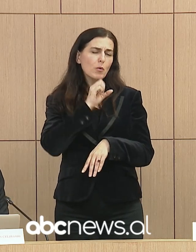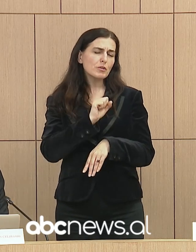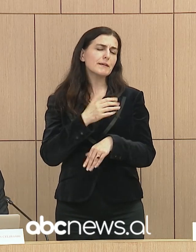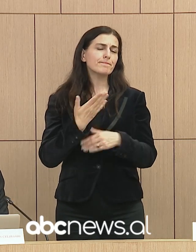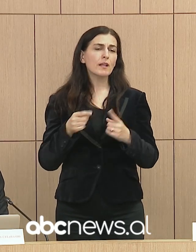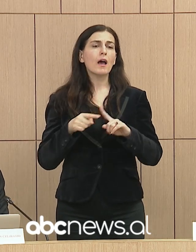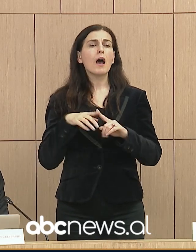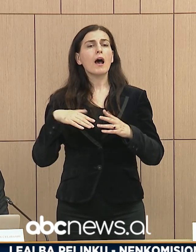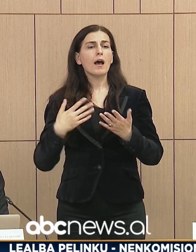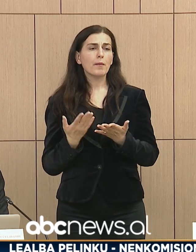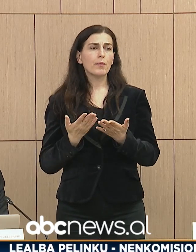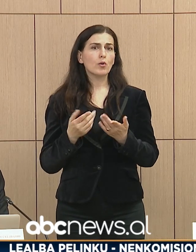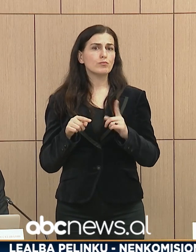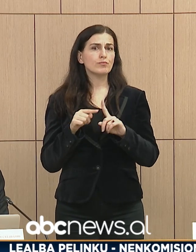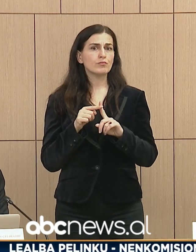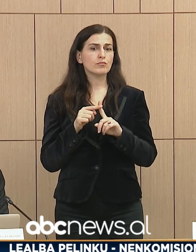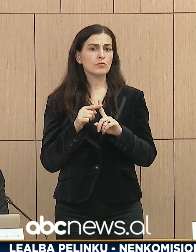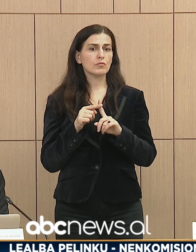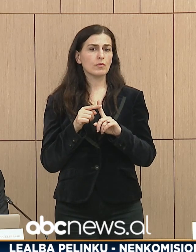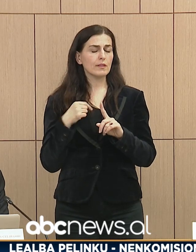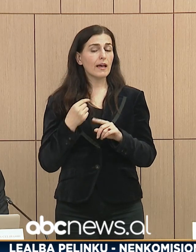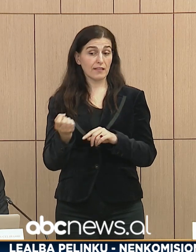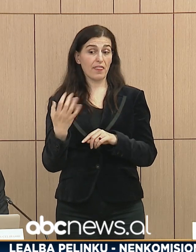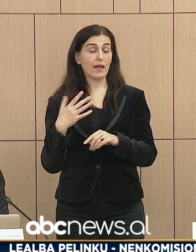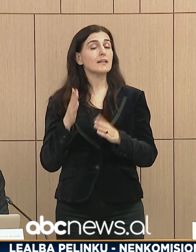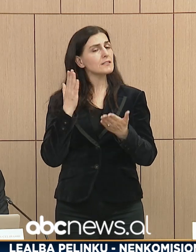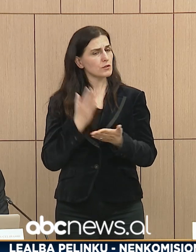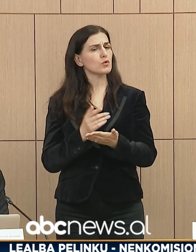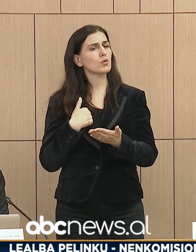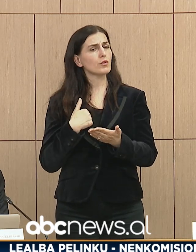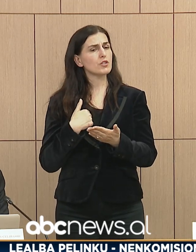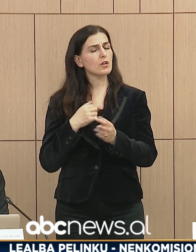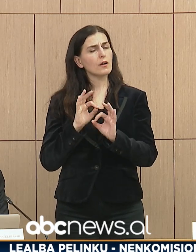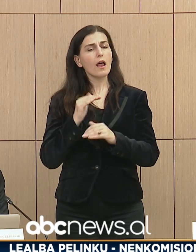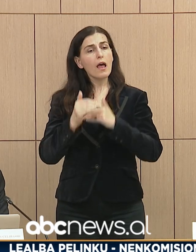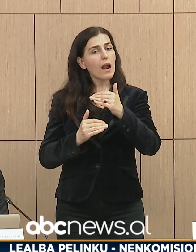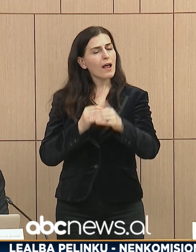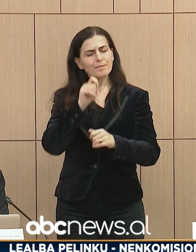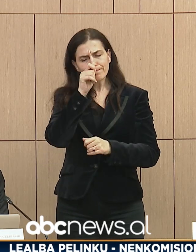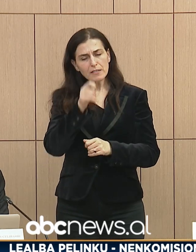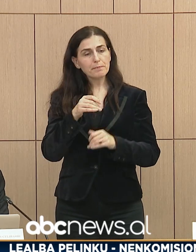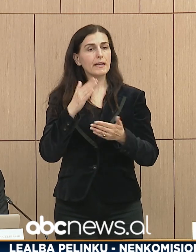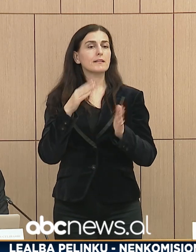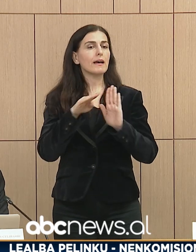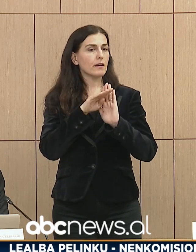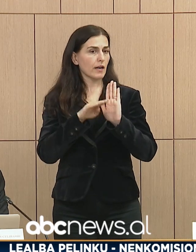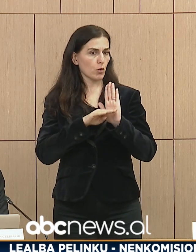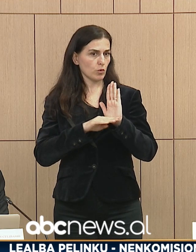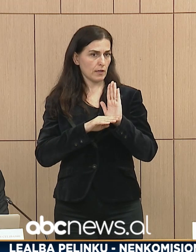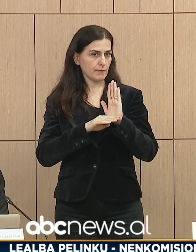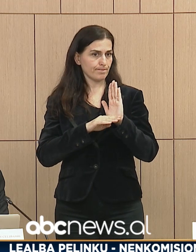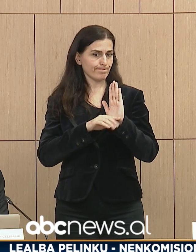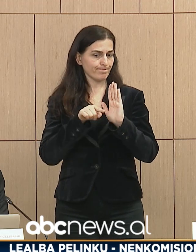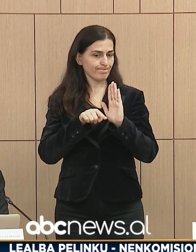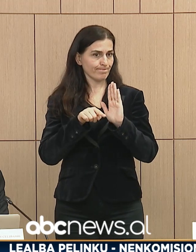treta, dhe na kanë siguruar që është respektuar procedura, protokolli i shtuar për